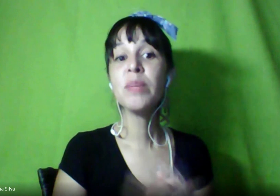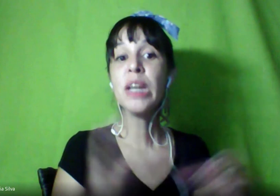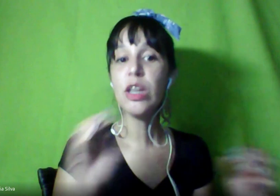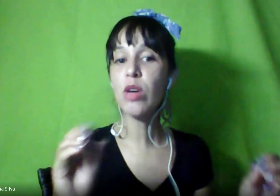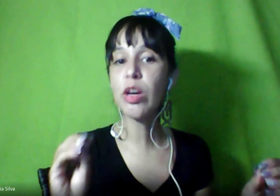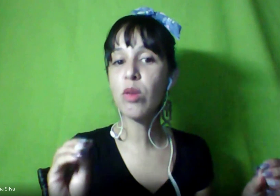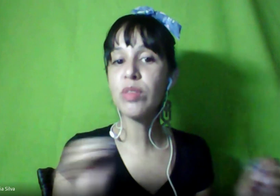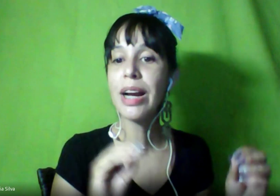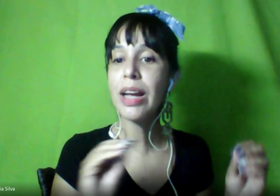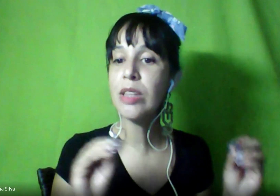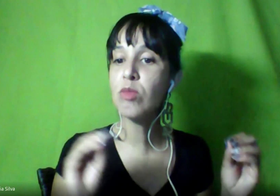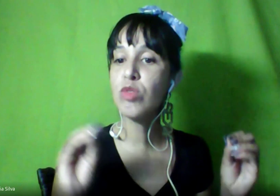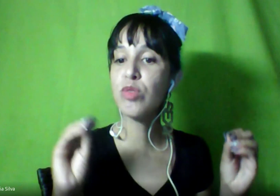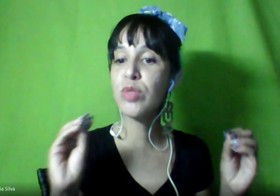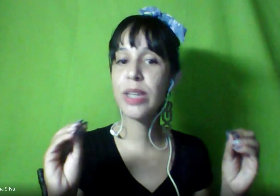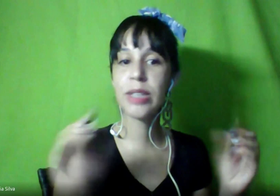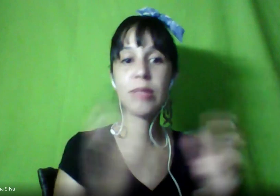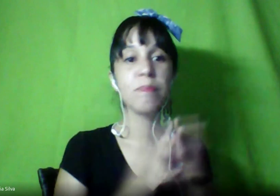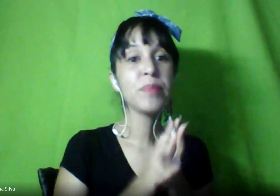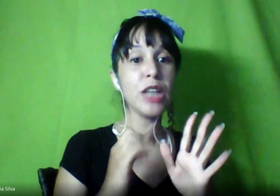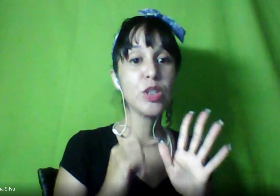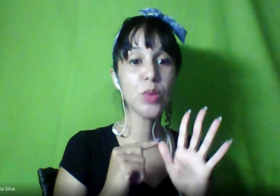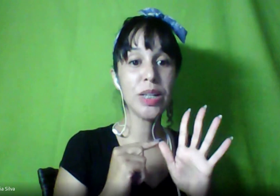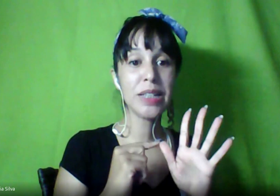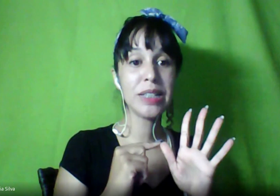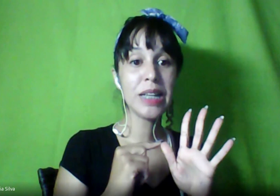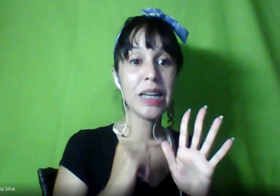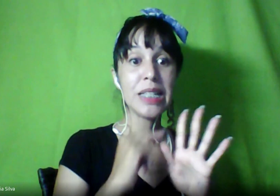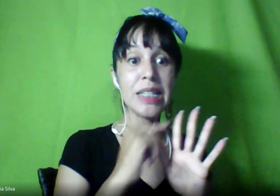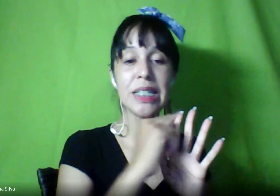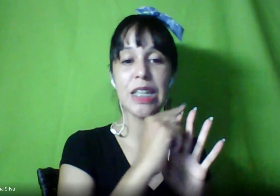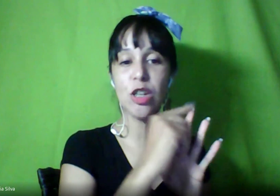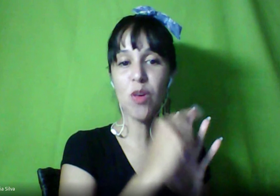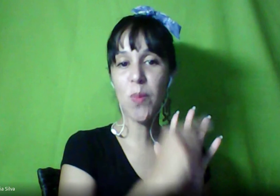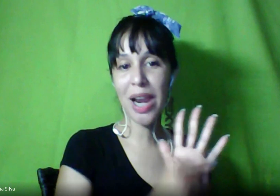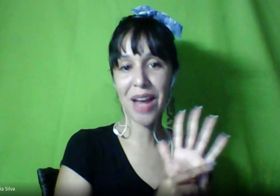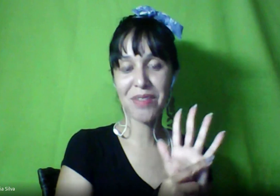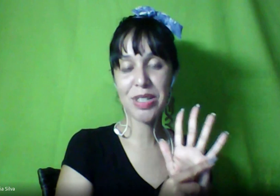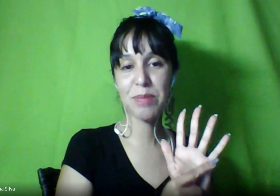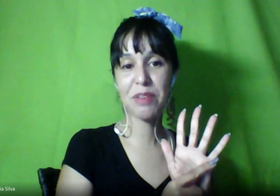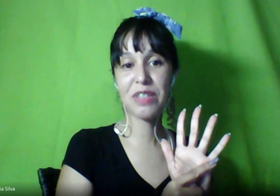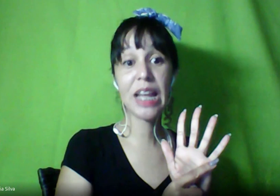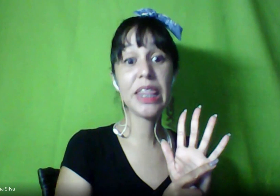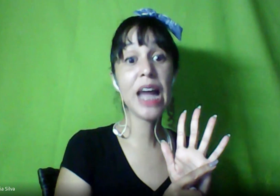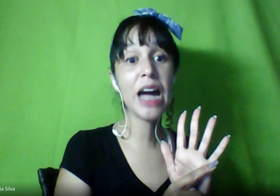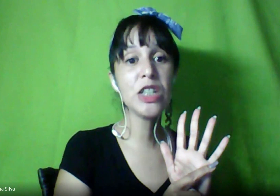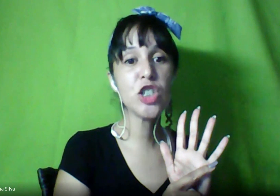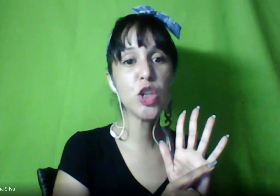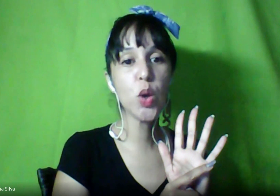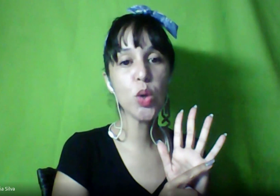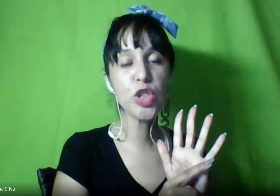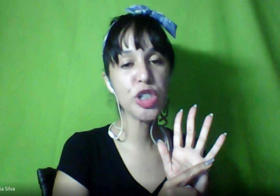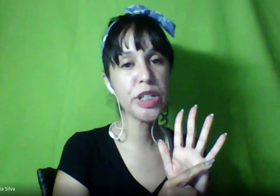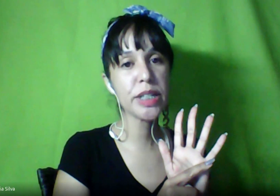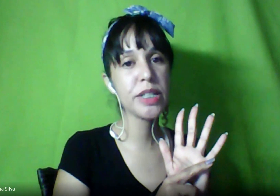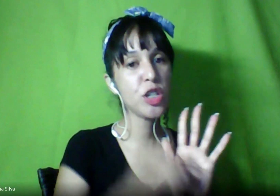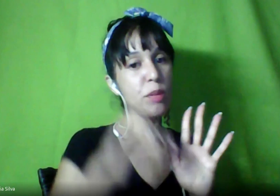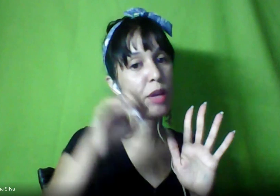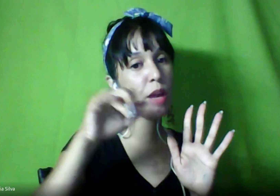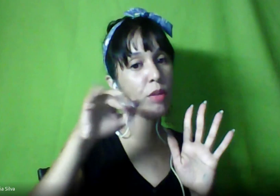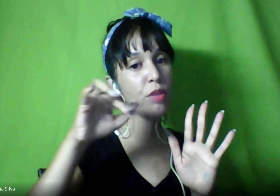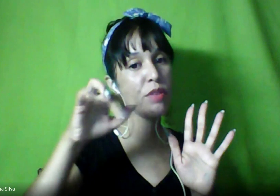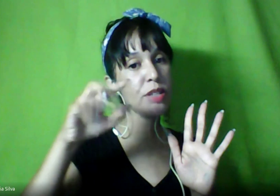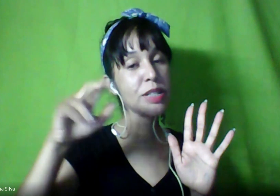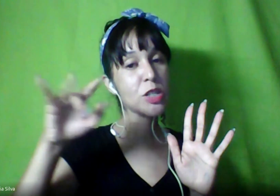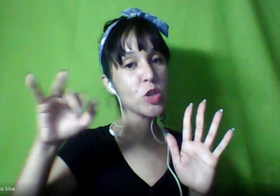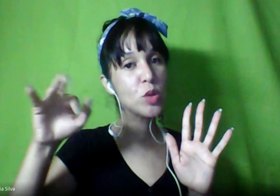novamente. E eu quero convidar cada um de vocês a escolher 5 palavras para fazer a datilologia, que se chama,